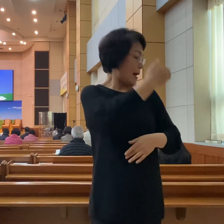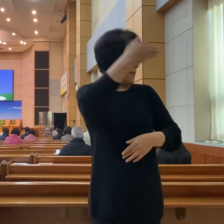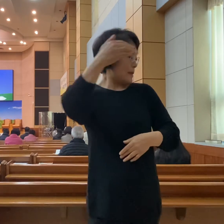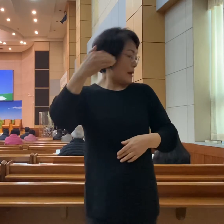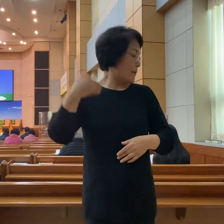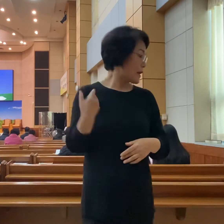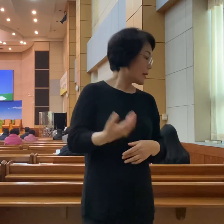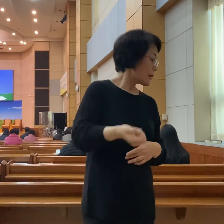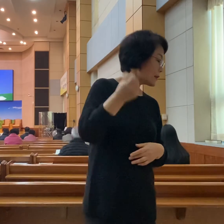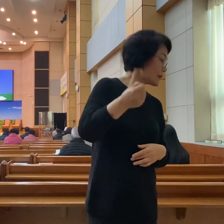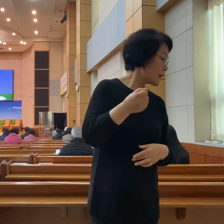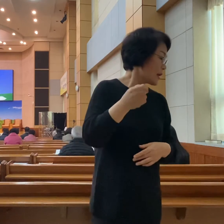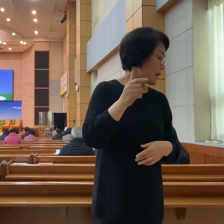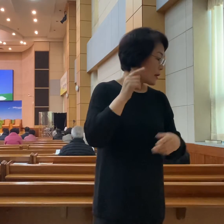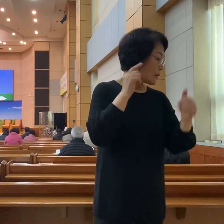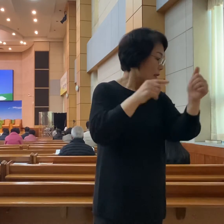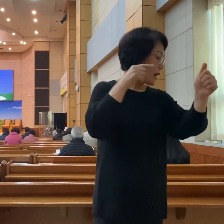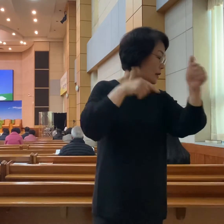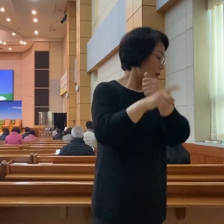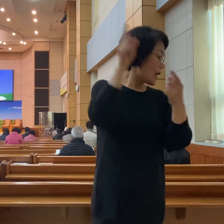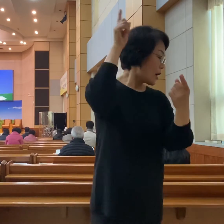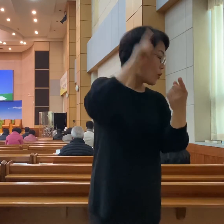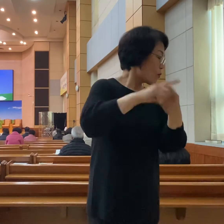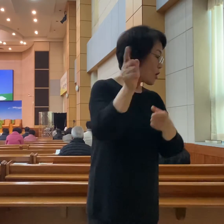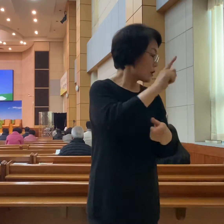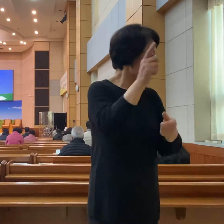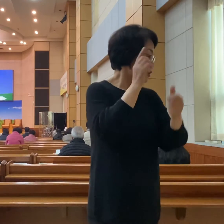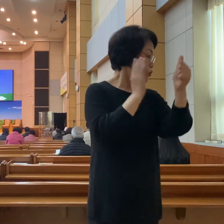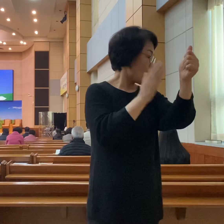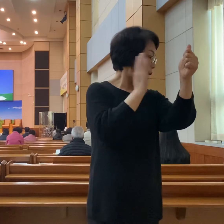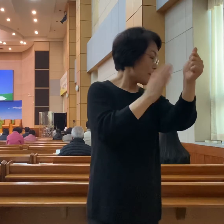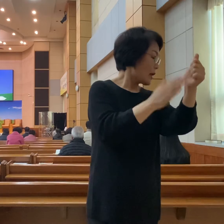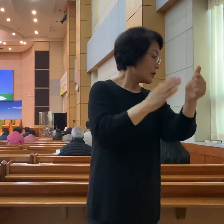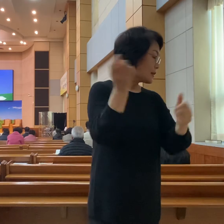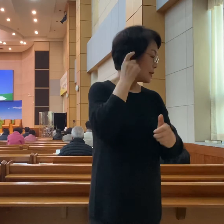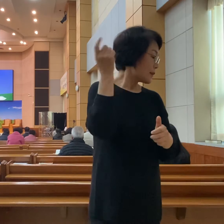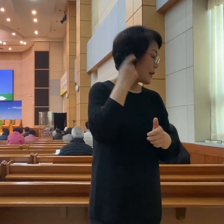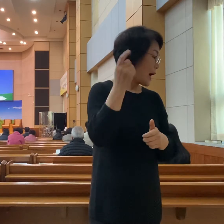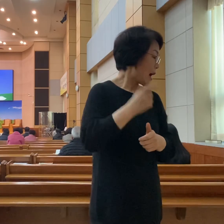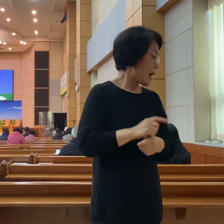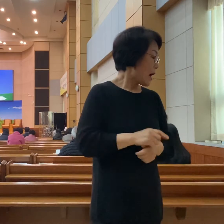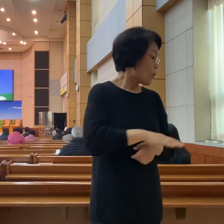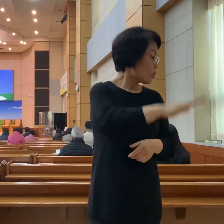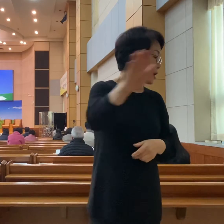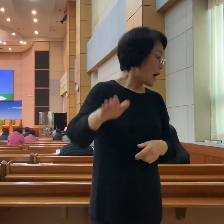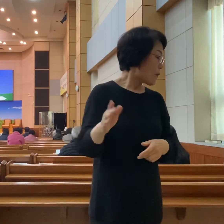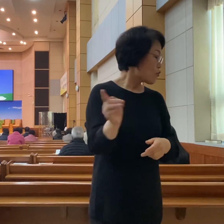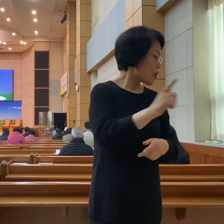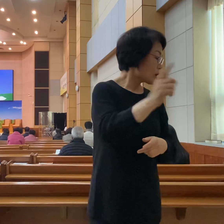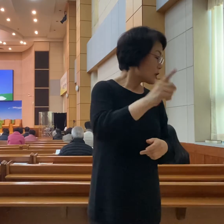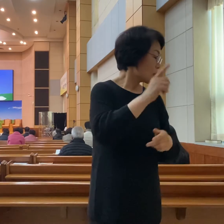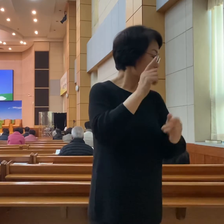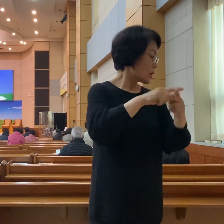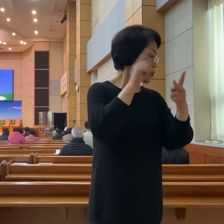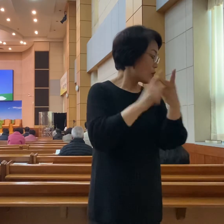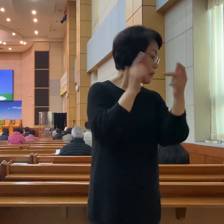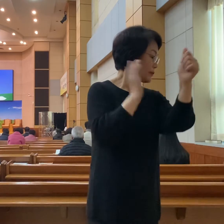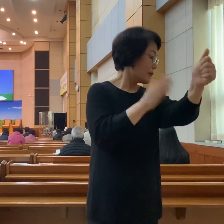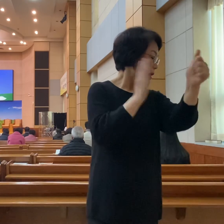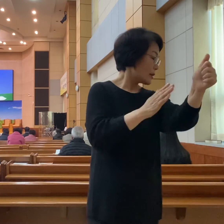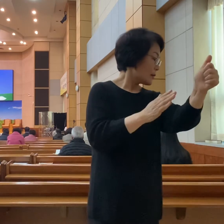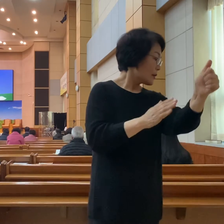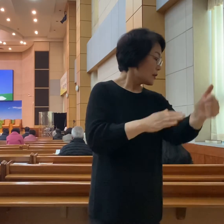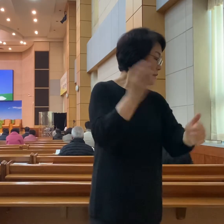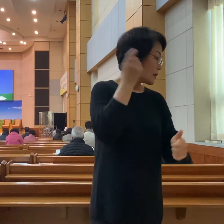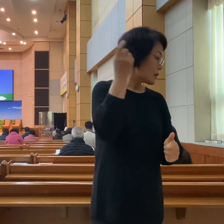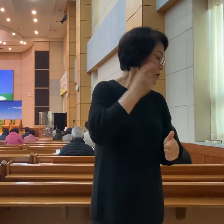바 담대함이 이것이니 그의 뜻대로 무엇을 구하면 들으시니 우리가 무엇이든지 구하는